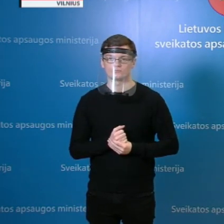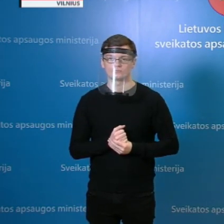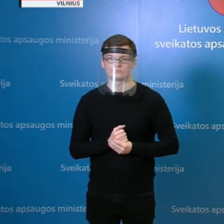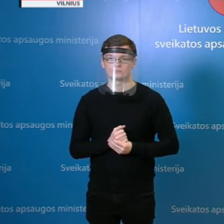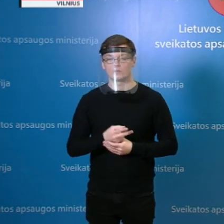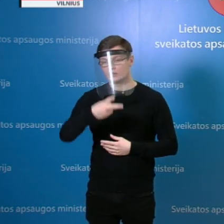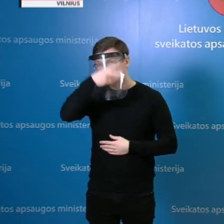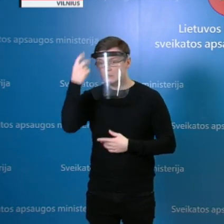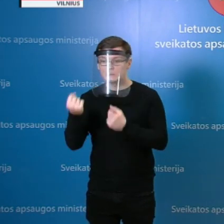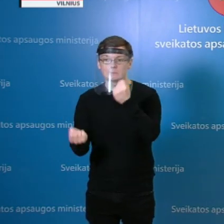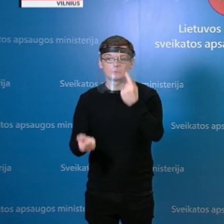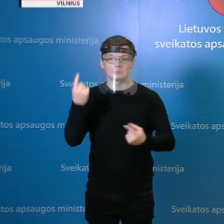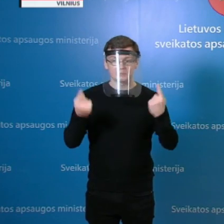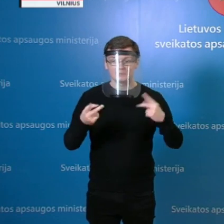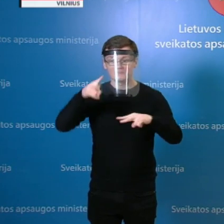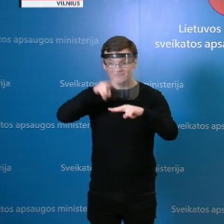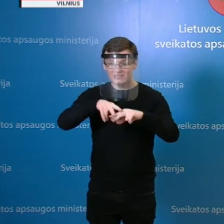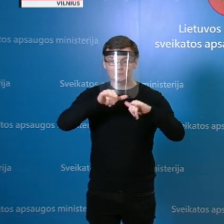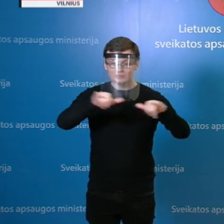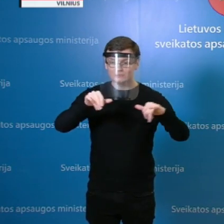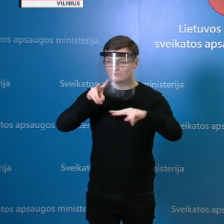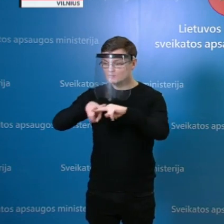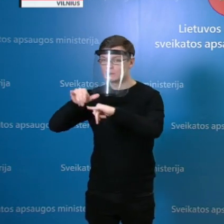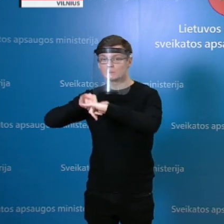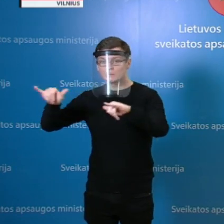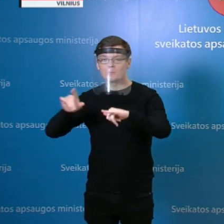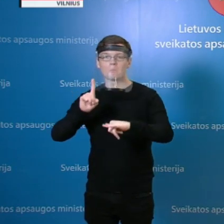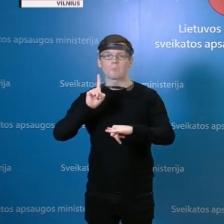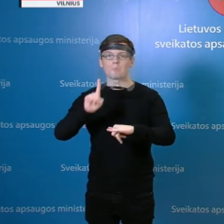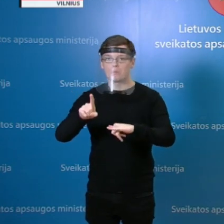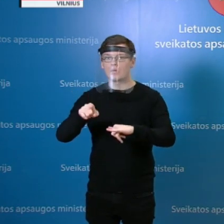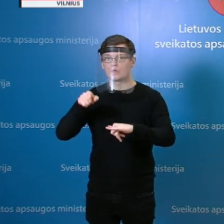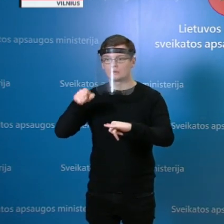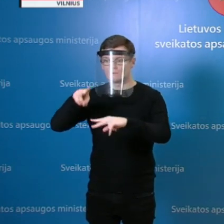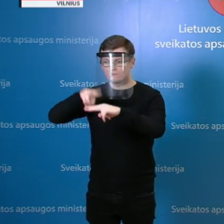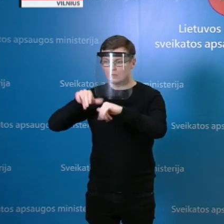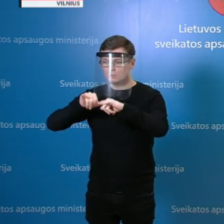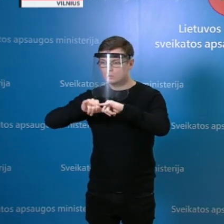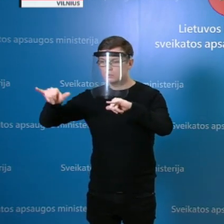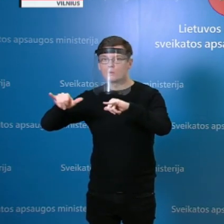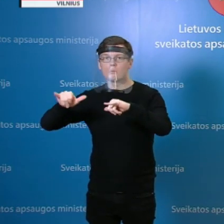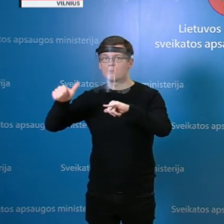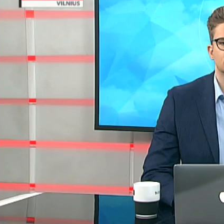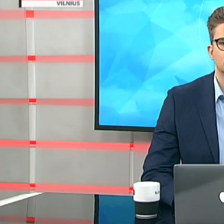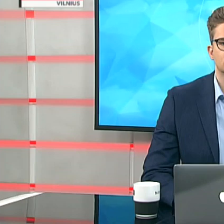atsiranda vienas kitas vis naujas, bet kol kas iš tų židinių masinio plitimo į visuomenę